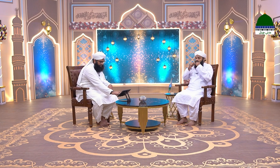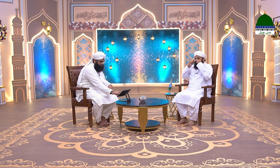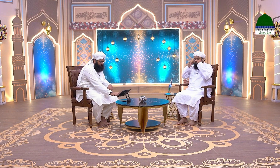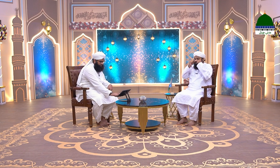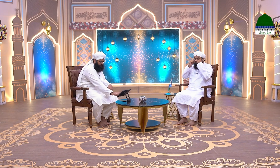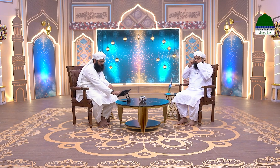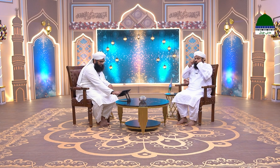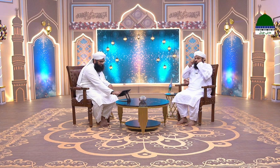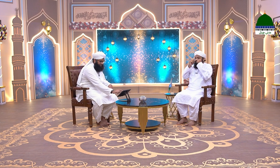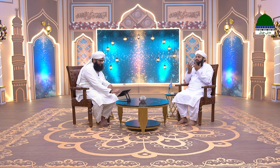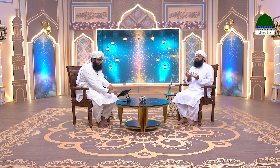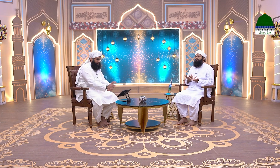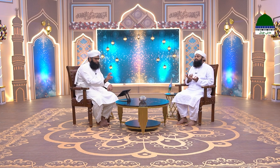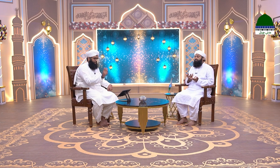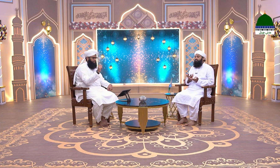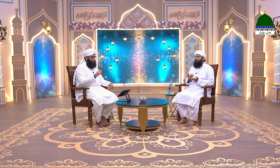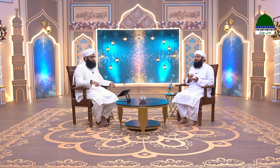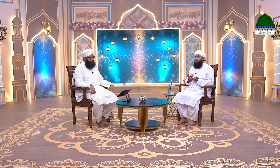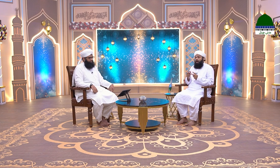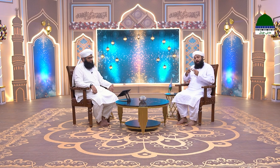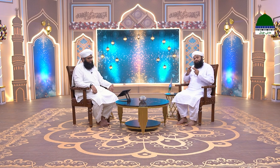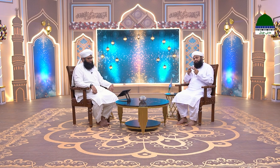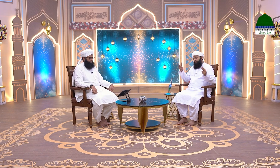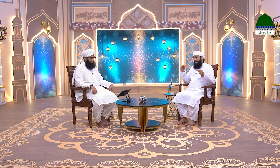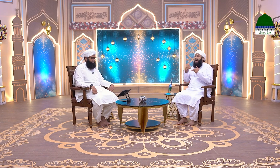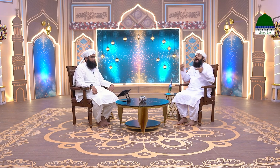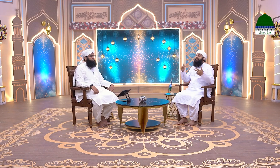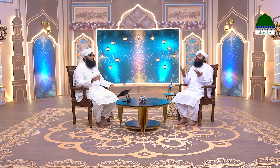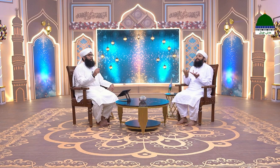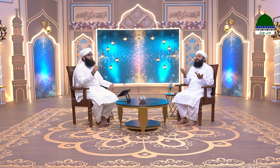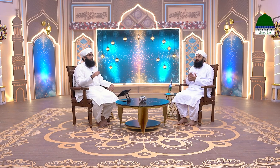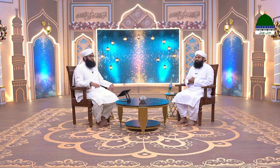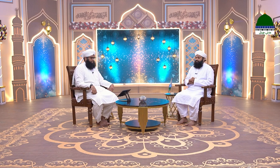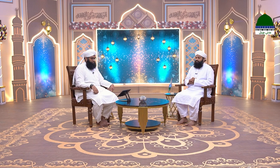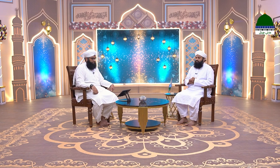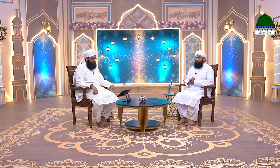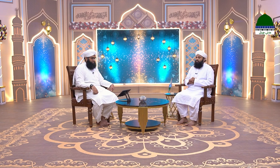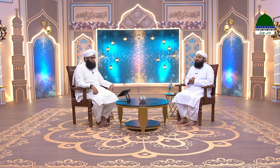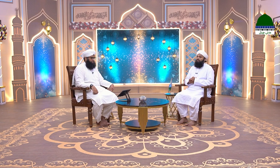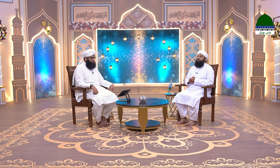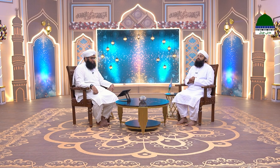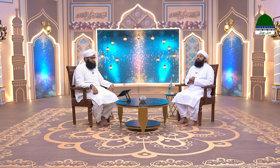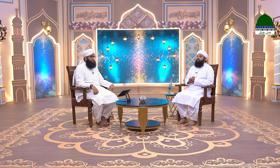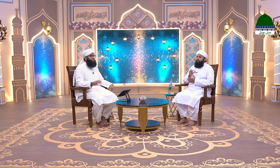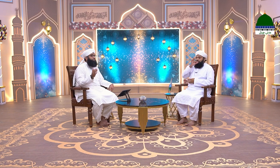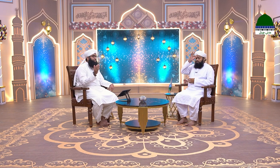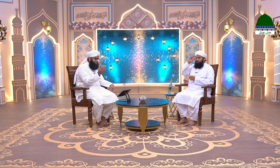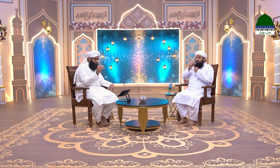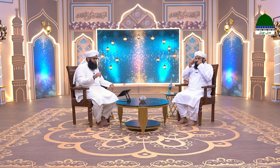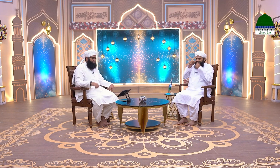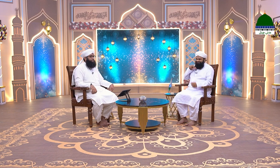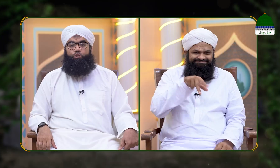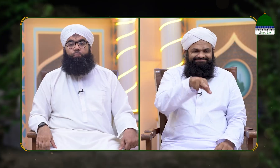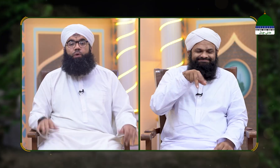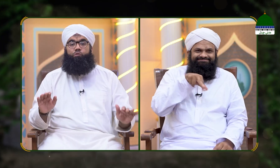وآلہ وصحبہ وسلم کی مبارک اداؤں کا بیان سنتے ہیں۔ پیارے آقا مکی مدنی مصطفیٰ صلی اللہ علیہ وآلہ وسلم جب